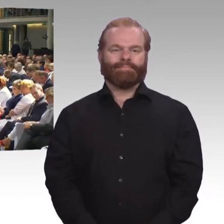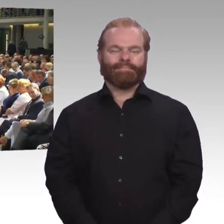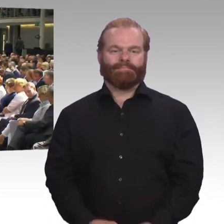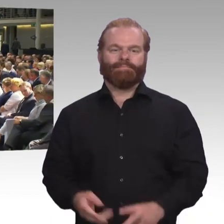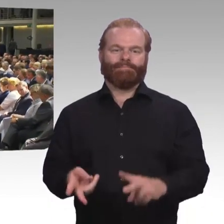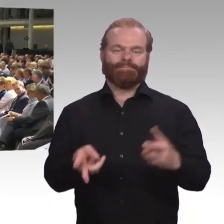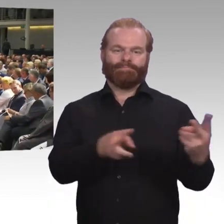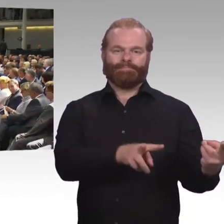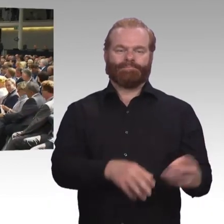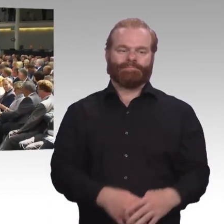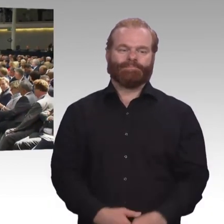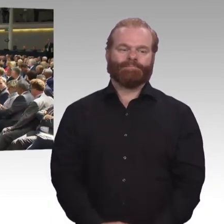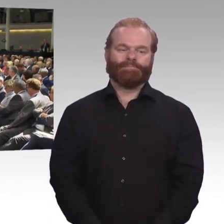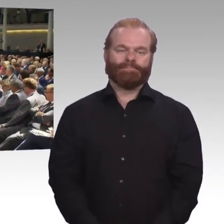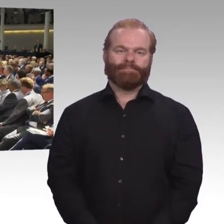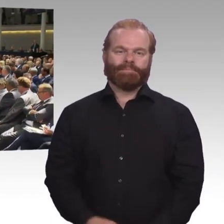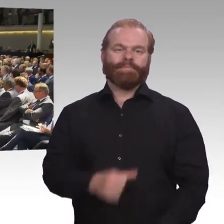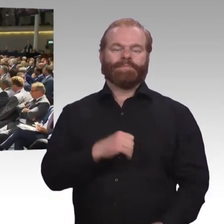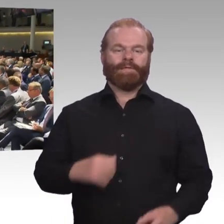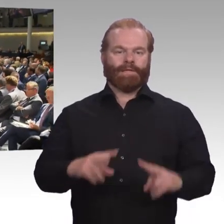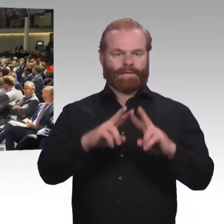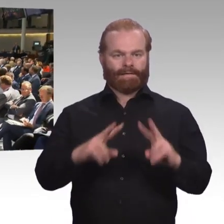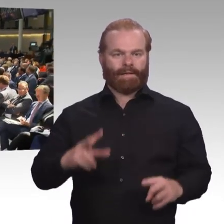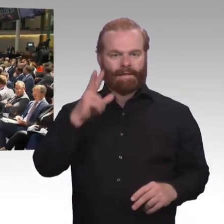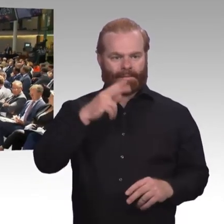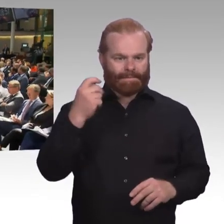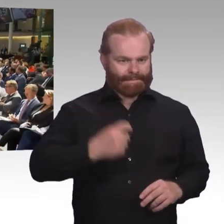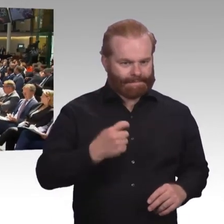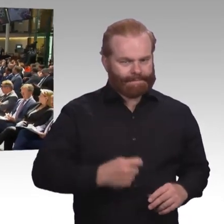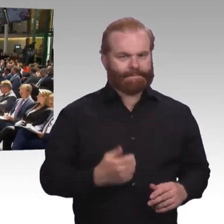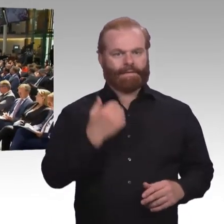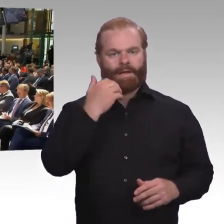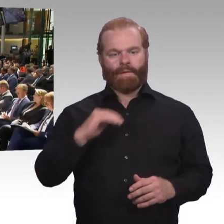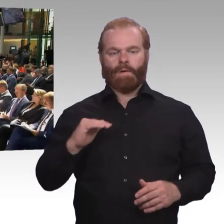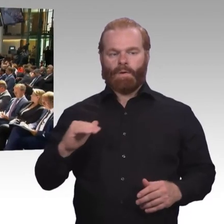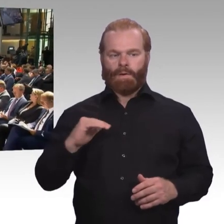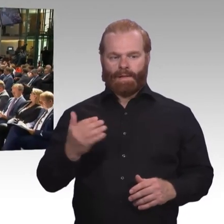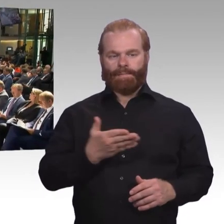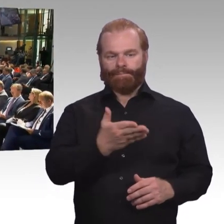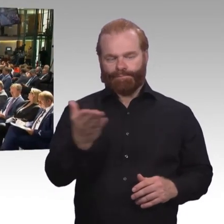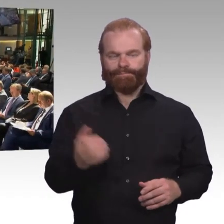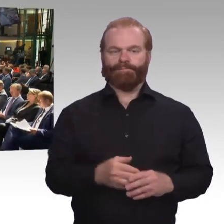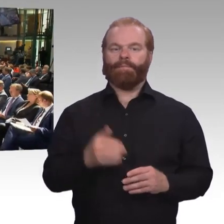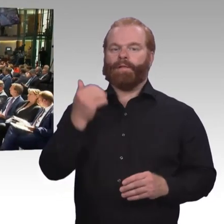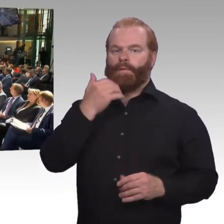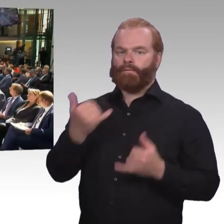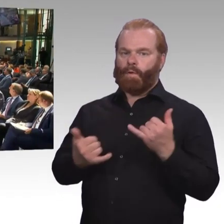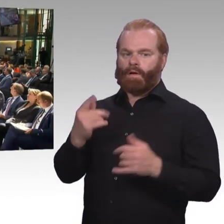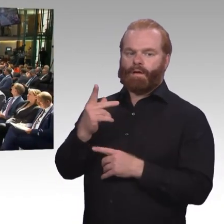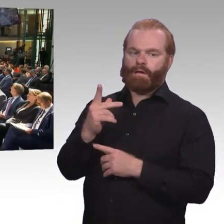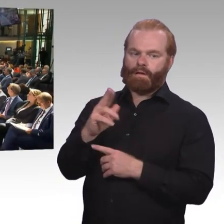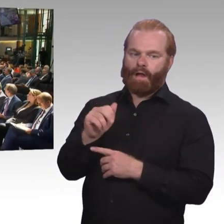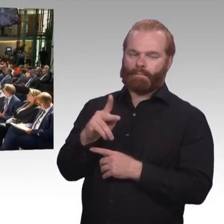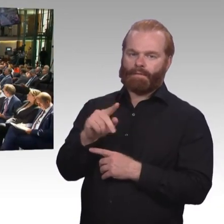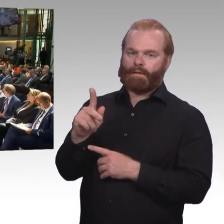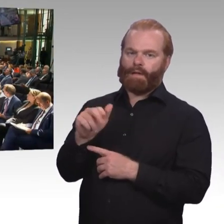Sehr geehrter Herr Präsident, liebe Kolleginnen und Kollegen, liebe Frau Kramp-Karrenbauer, im Namen meiner Fraktion